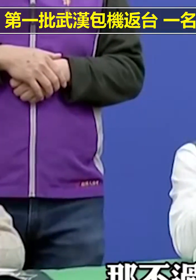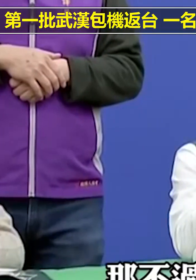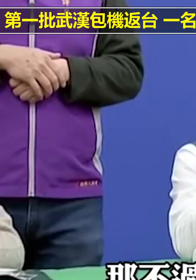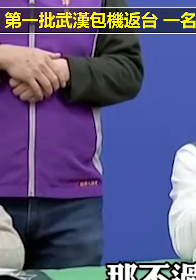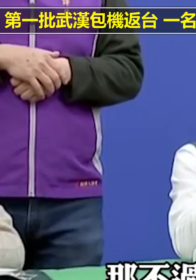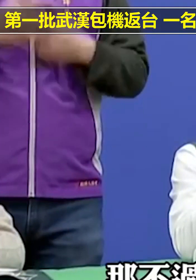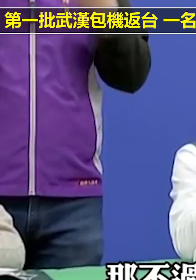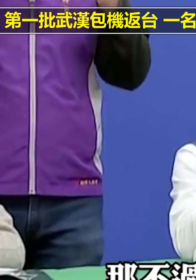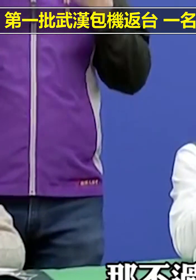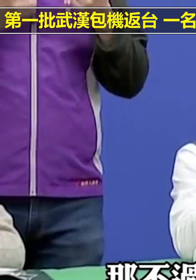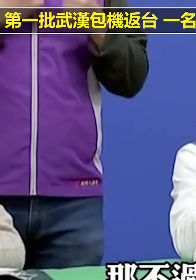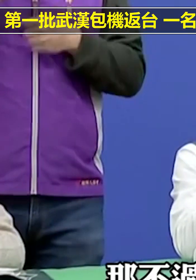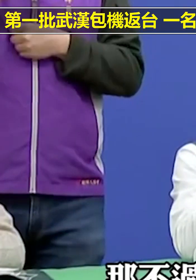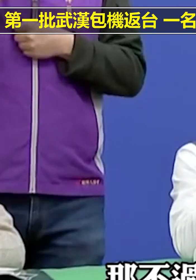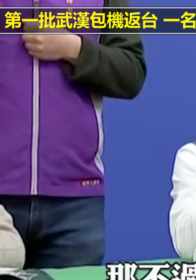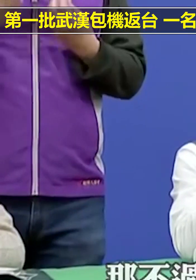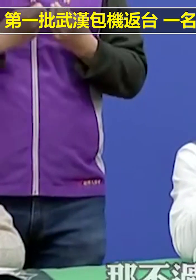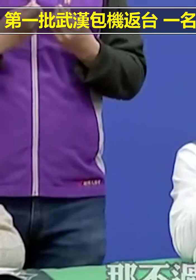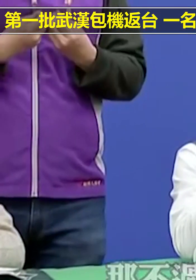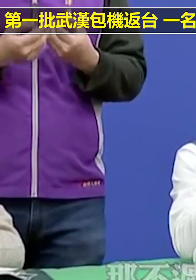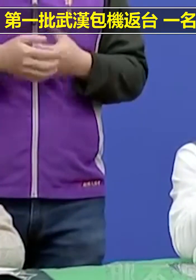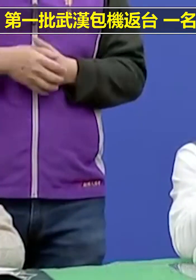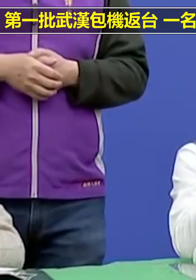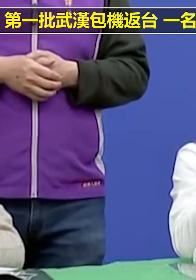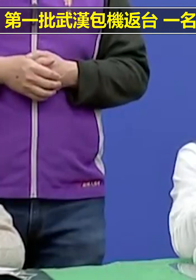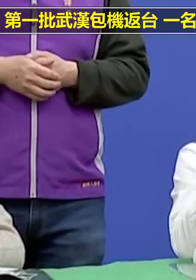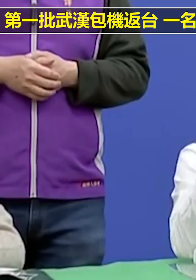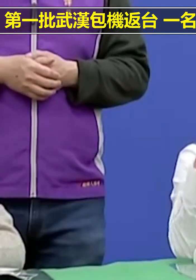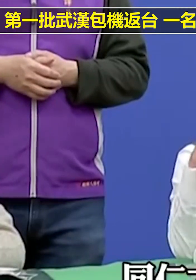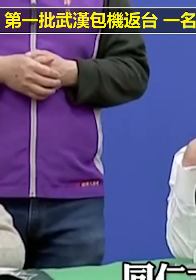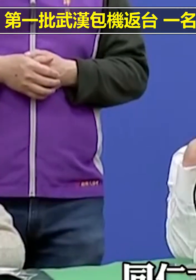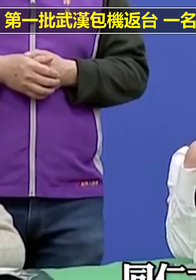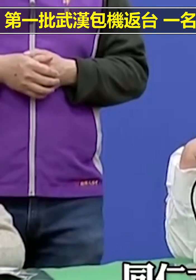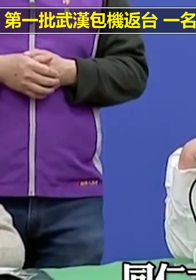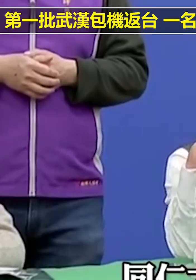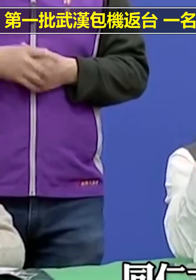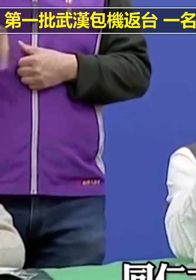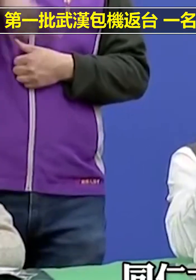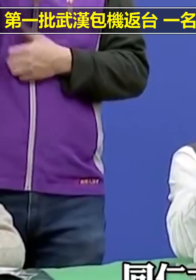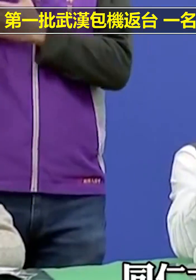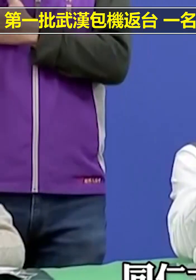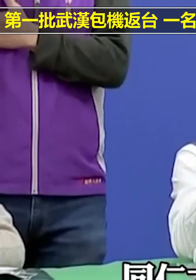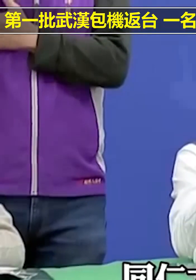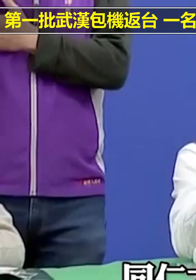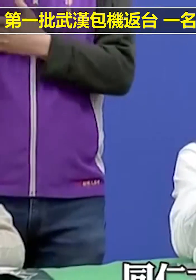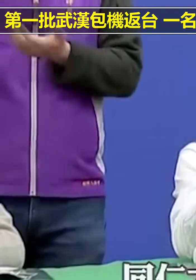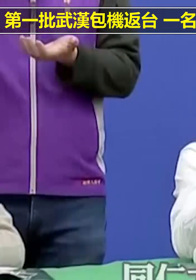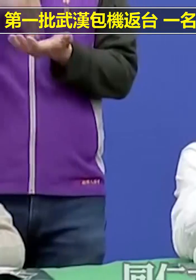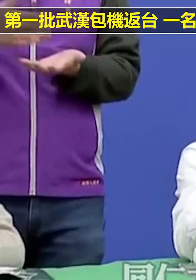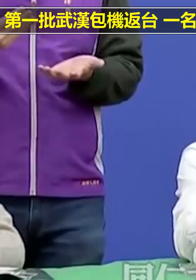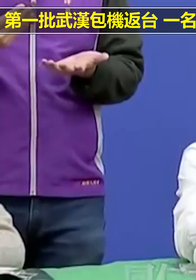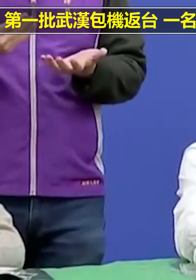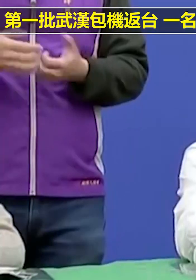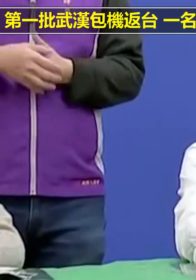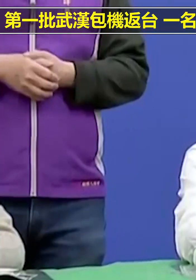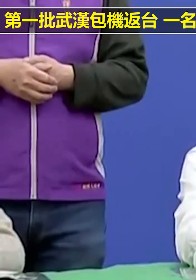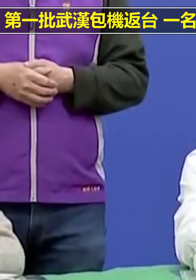那不过总是大家就觉得，对不对？同仁达的这么多。